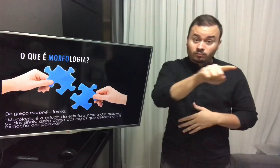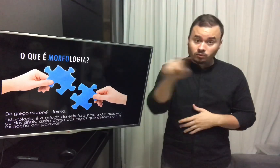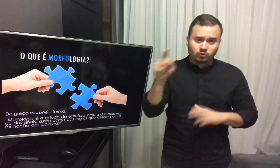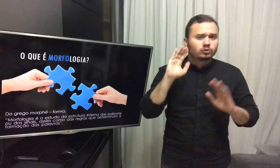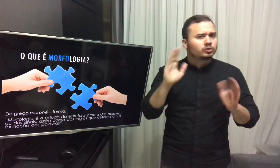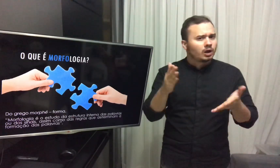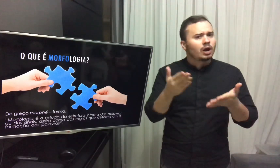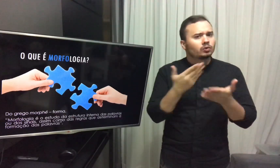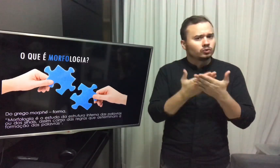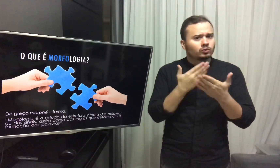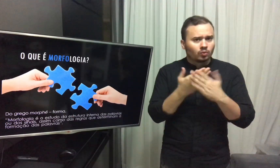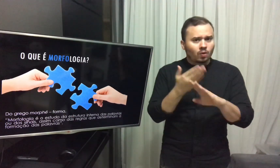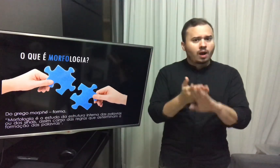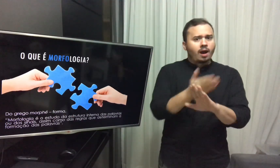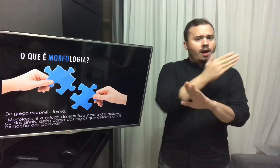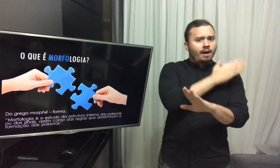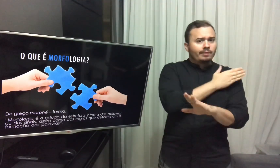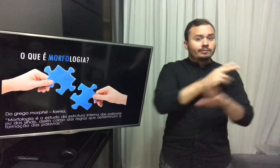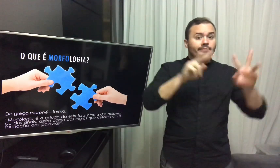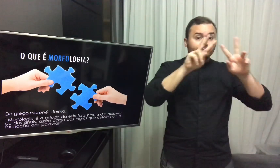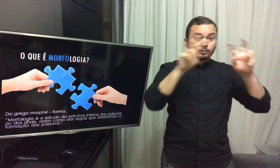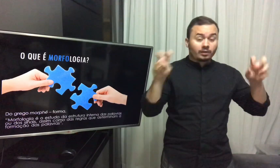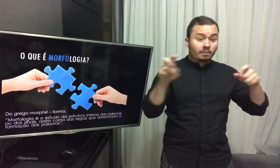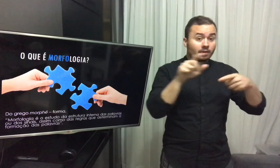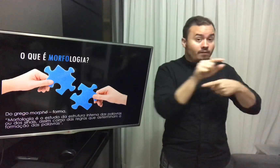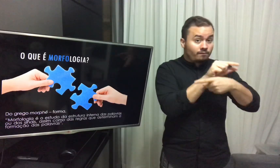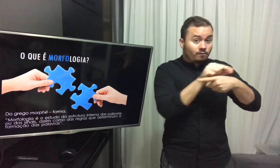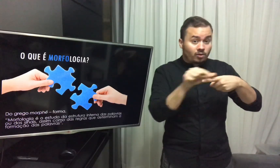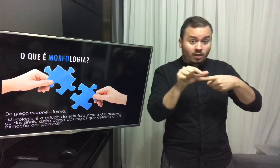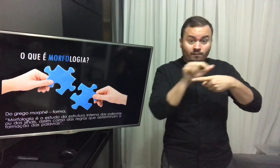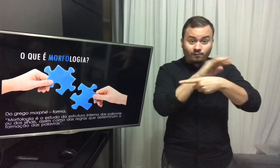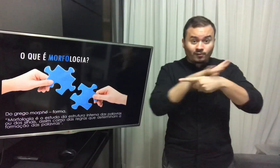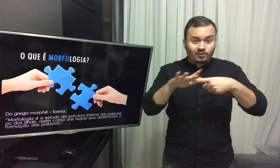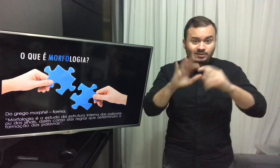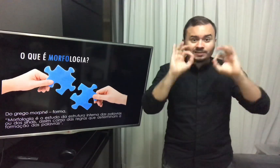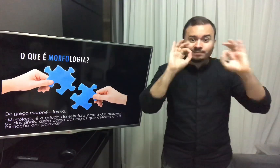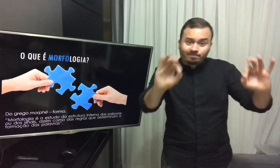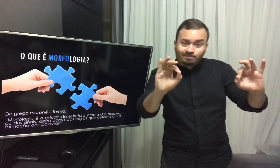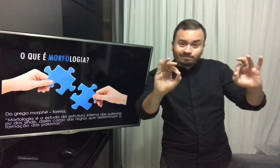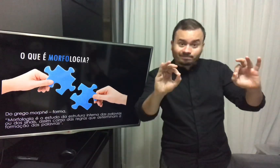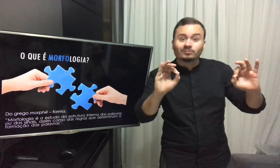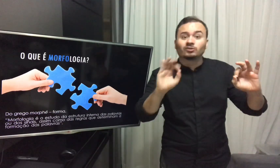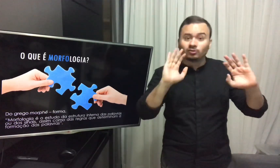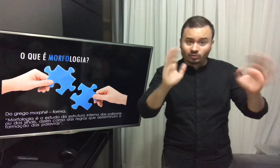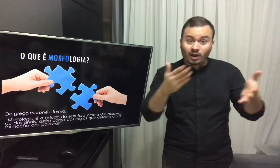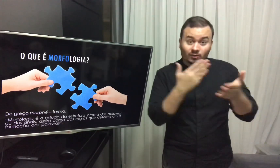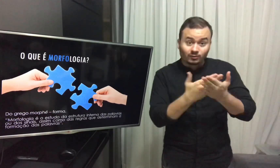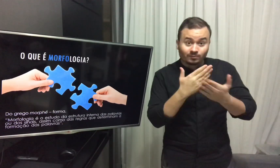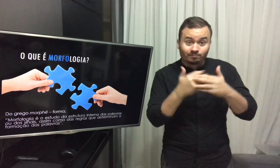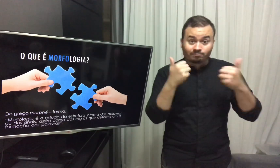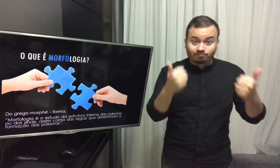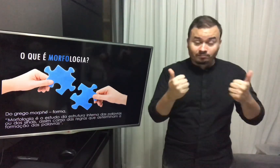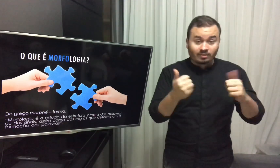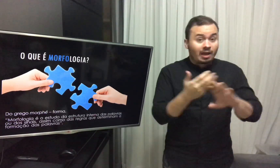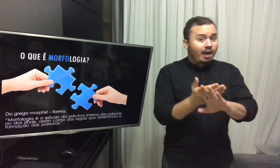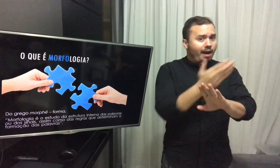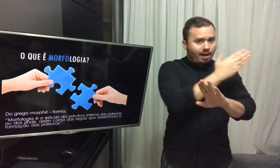de sentido. Acredito que vocês já estudaram antes, na disciplina de fonética e fonologia, um pouco